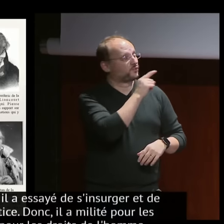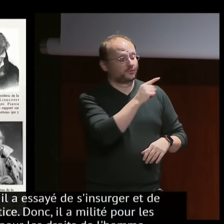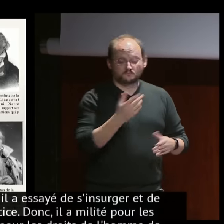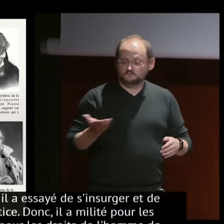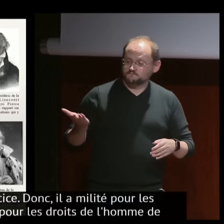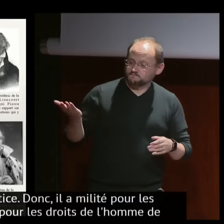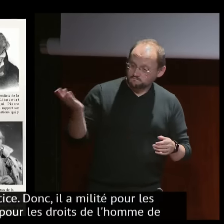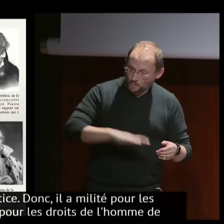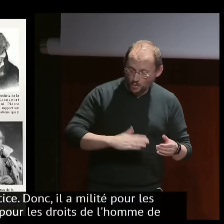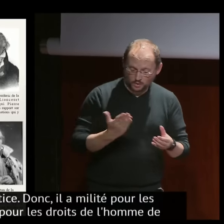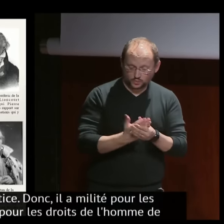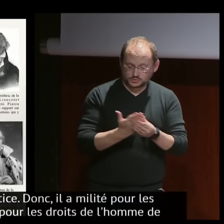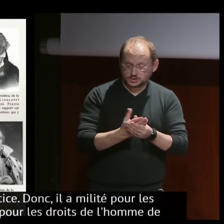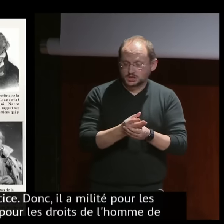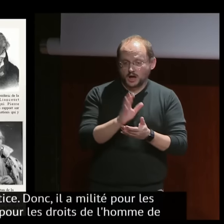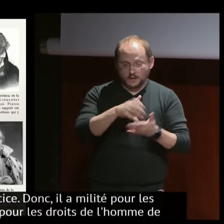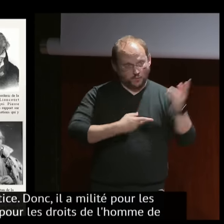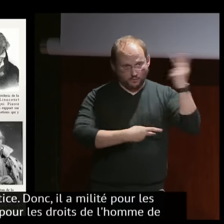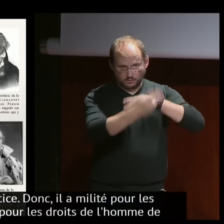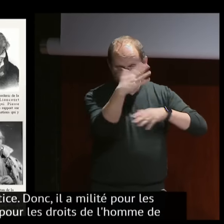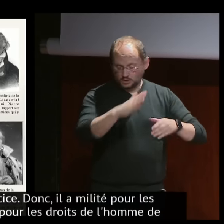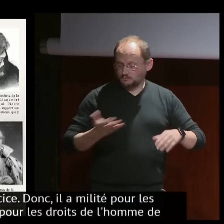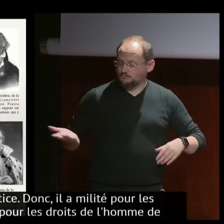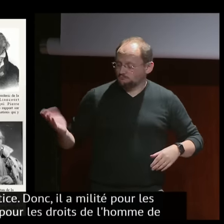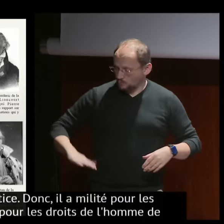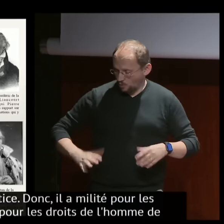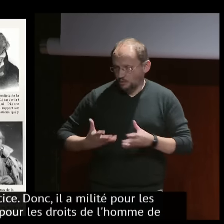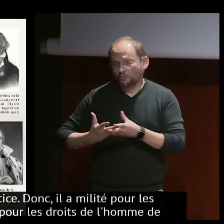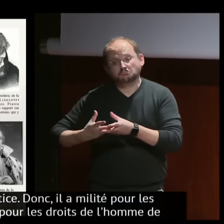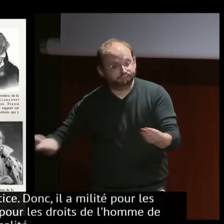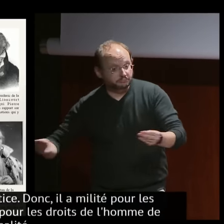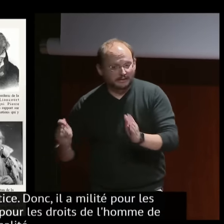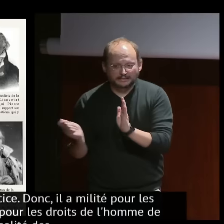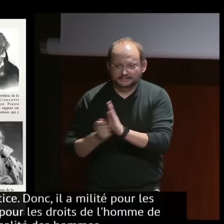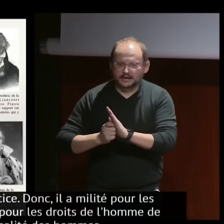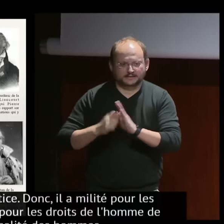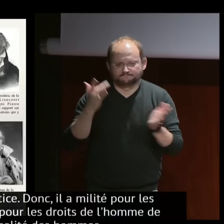et pour l'égalité des hommes.